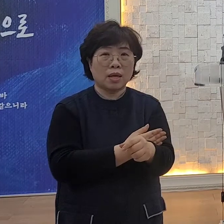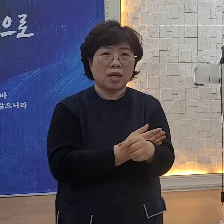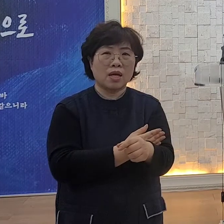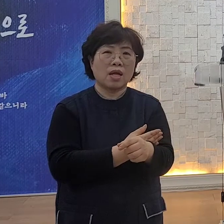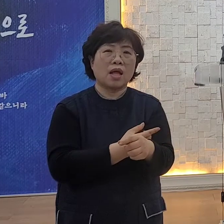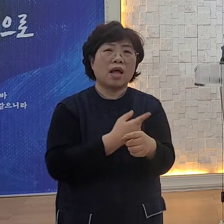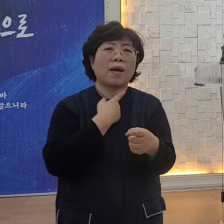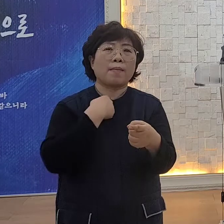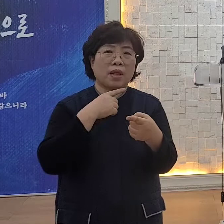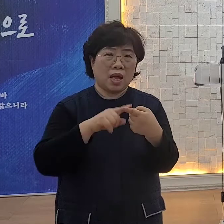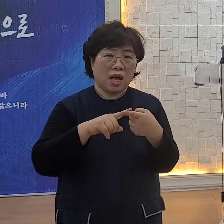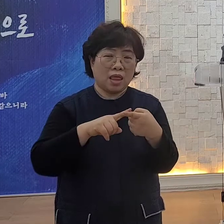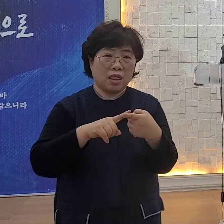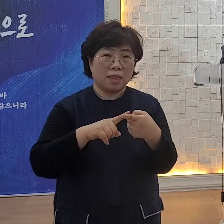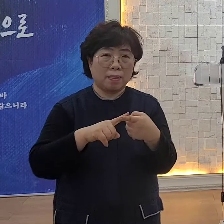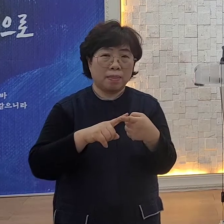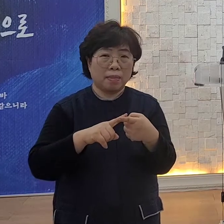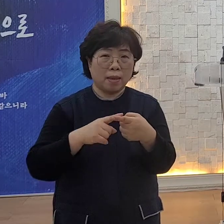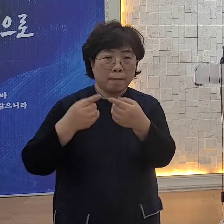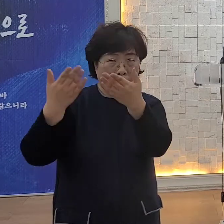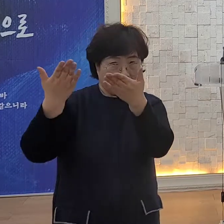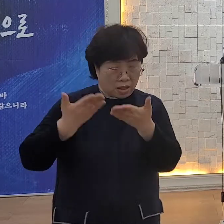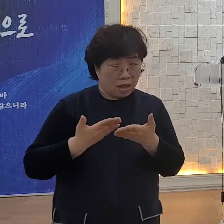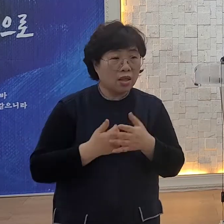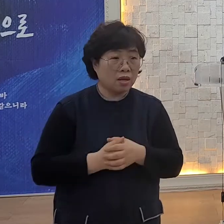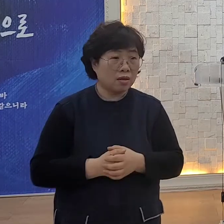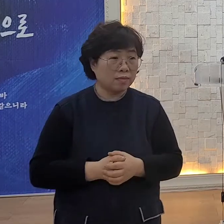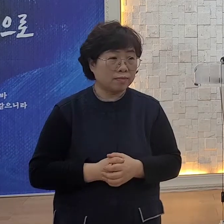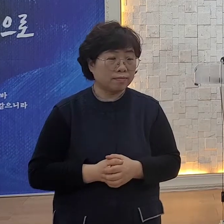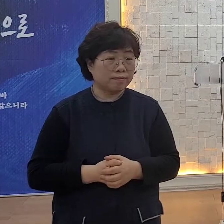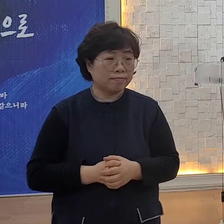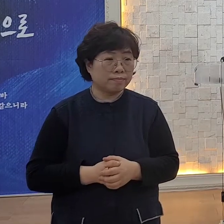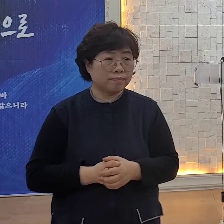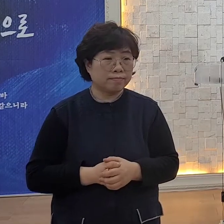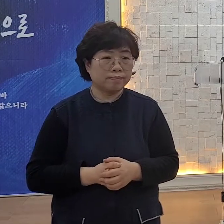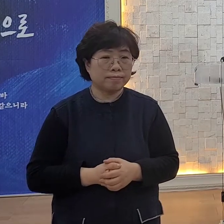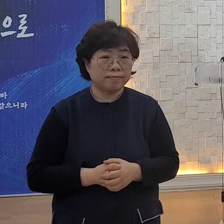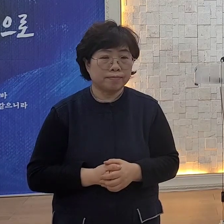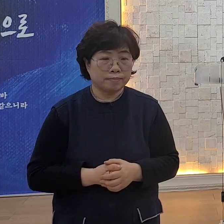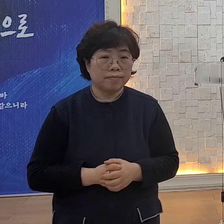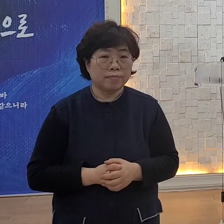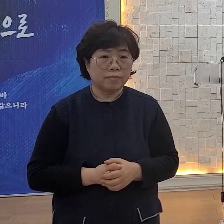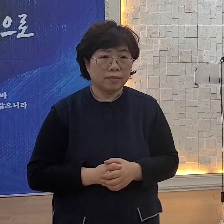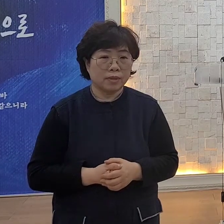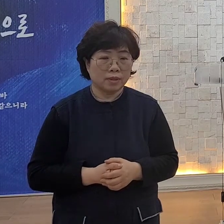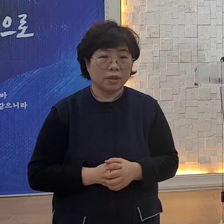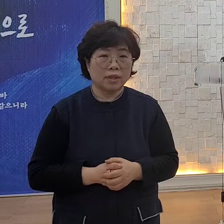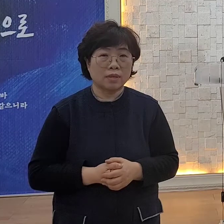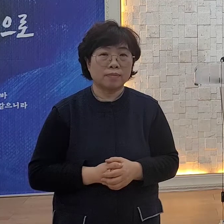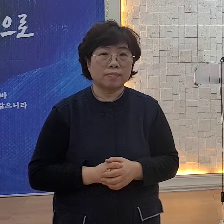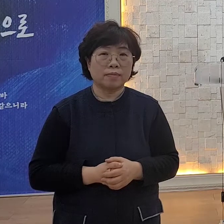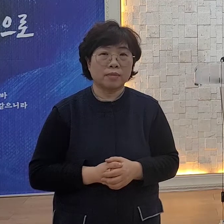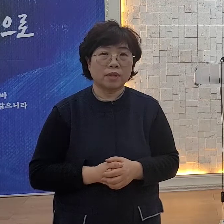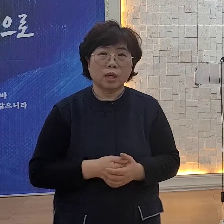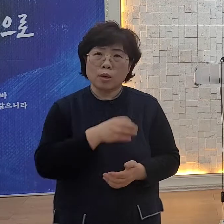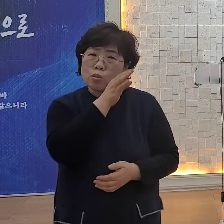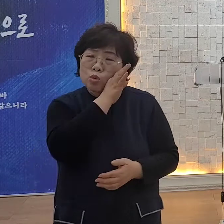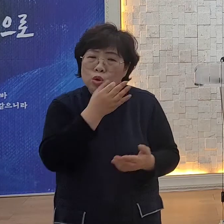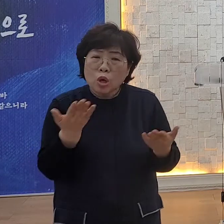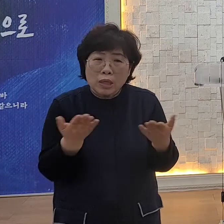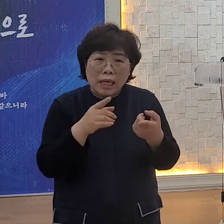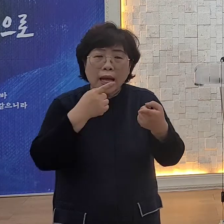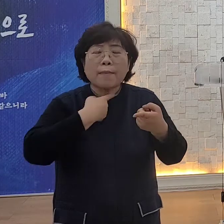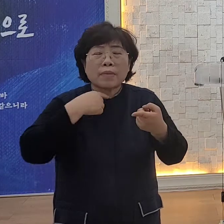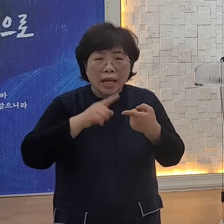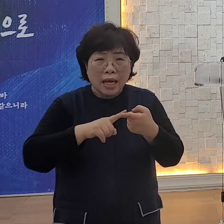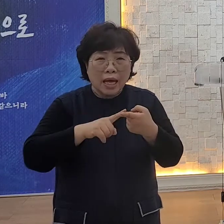상당한 보응을 그들 자신이 받았느니라. 아멘. 이게 영리의 결과예요. 우리가 하나님의 그 매뉴얼대로